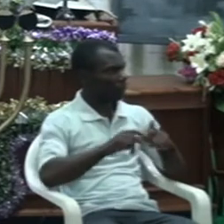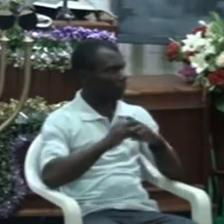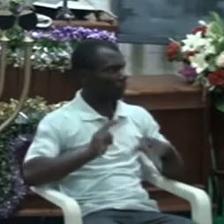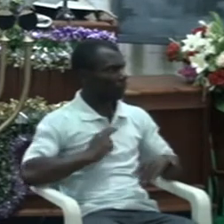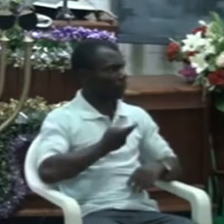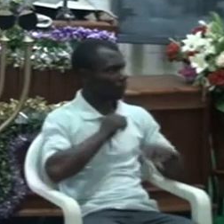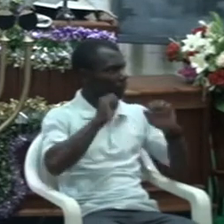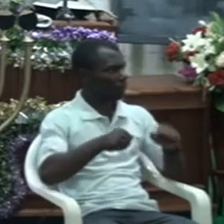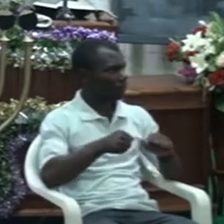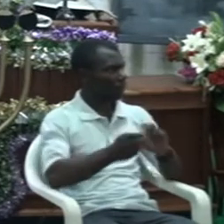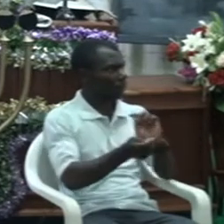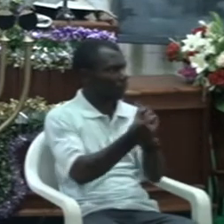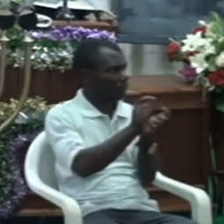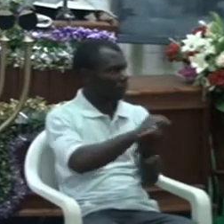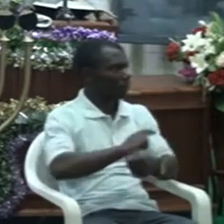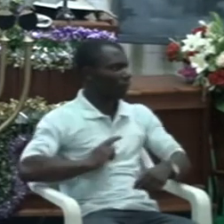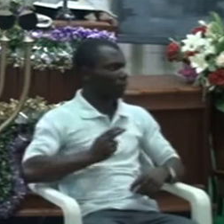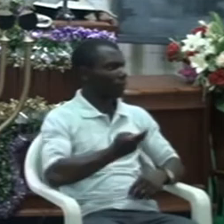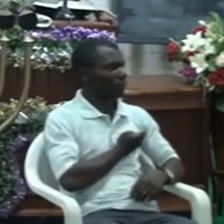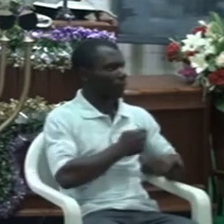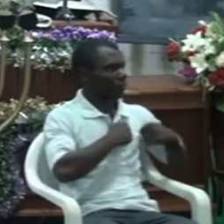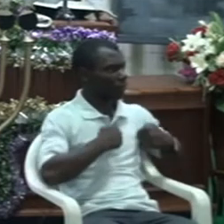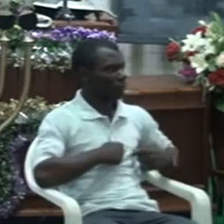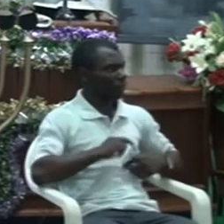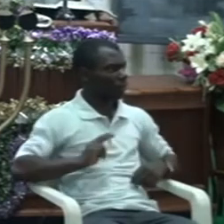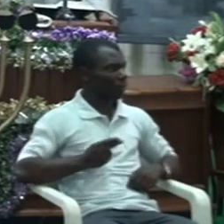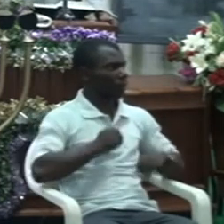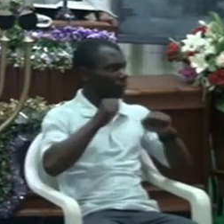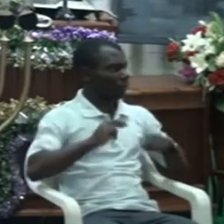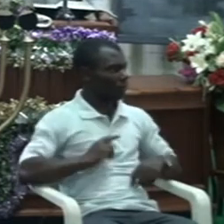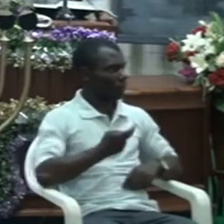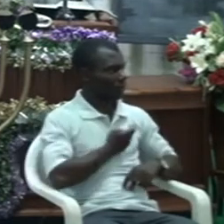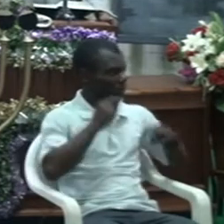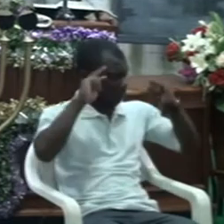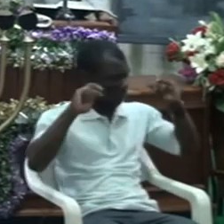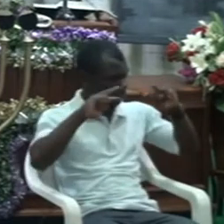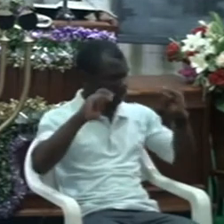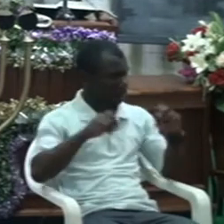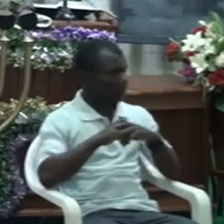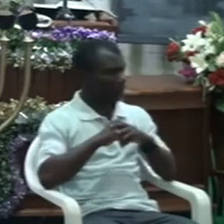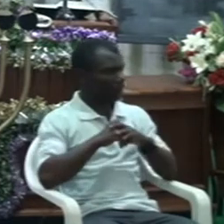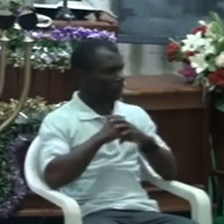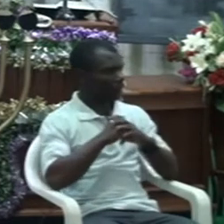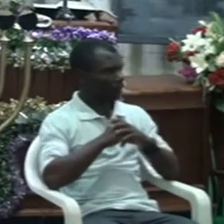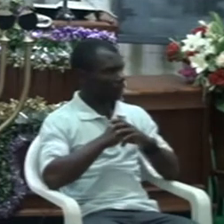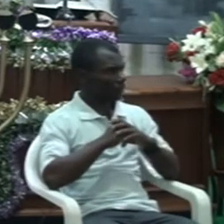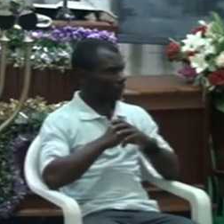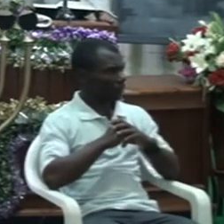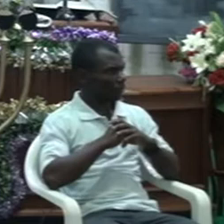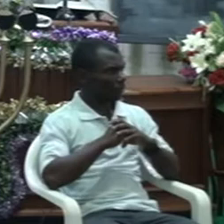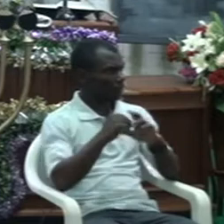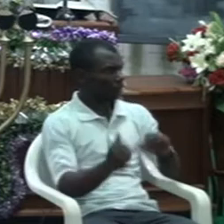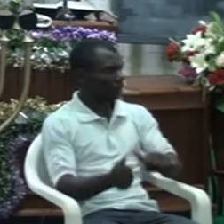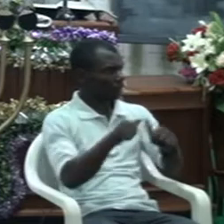Nous devons apprêter le cœur. Nous devons nous examiner. Tu n'as pas à Kujichunguza. On baptise au